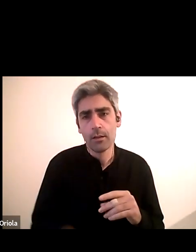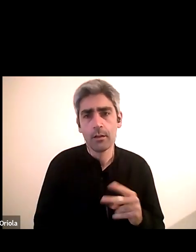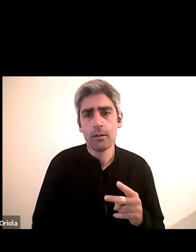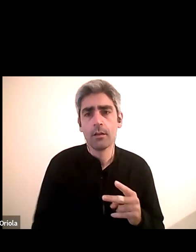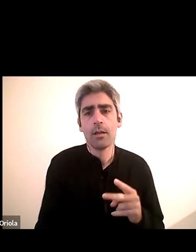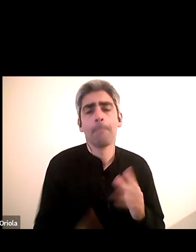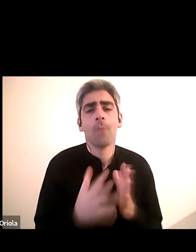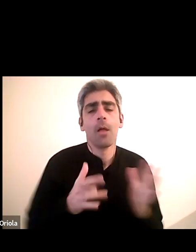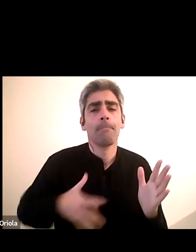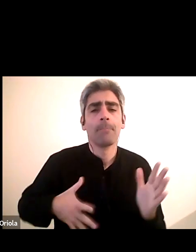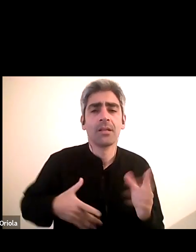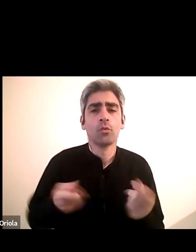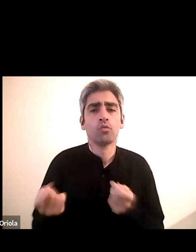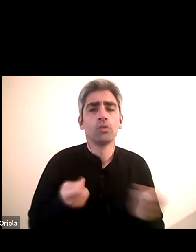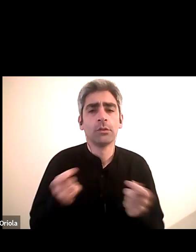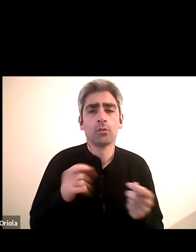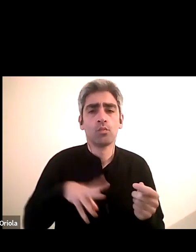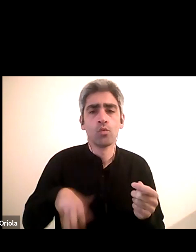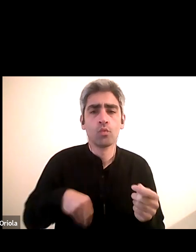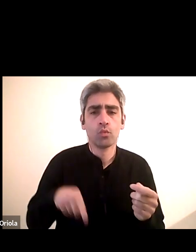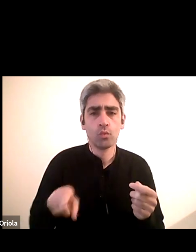A maior empresa de logística do mundo